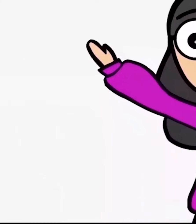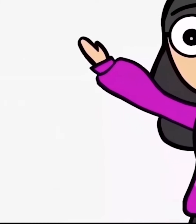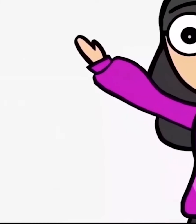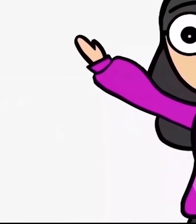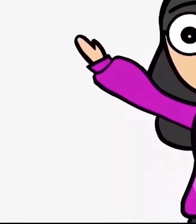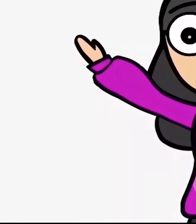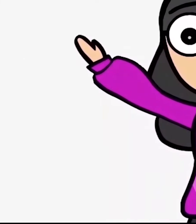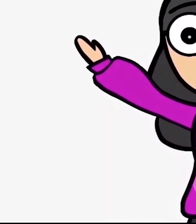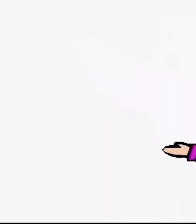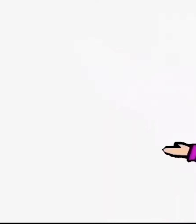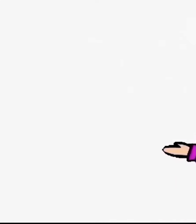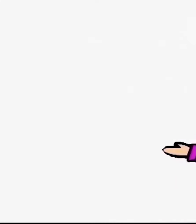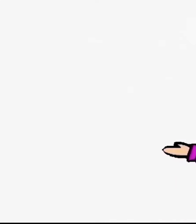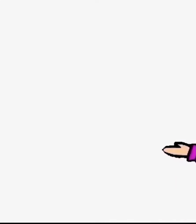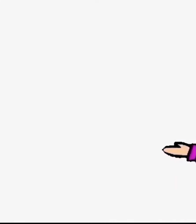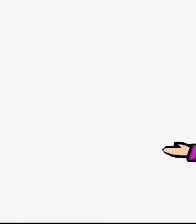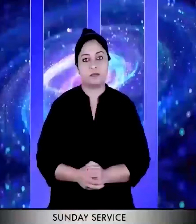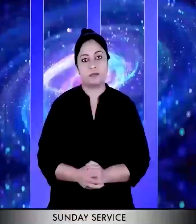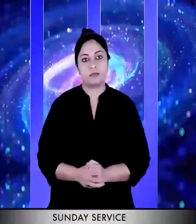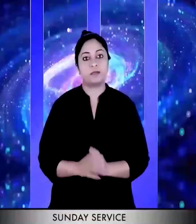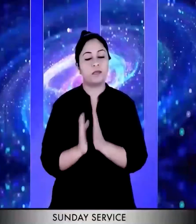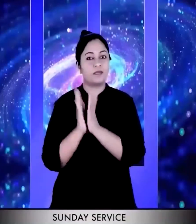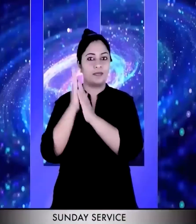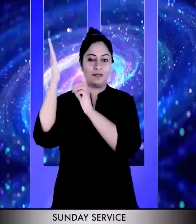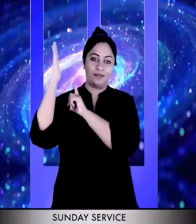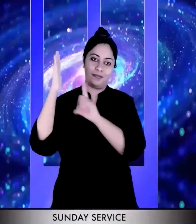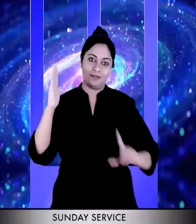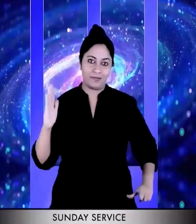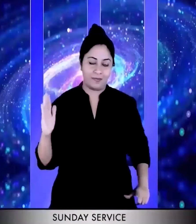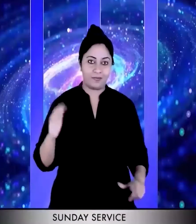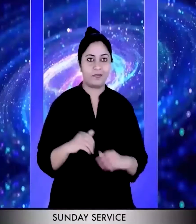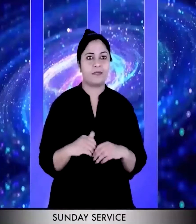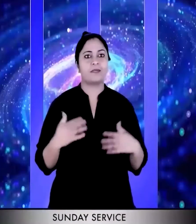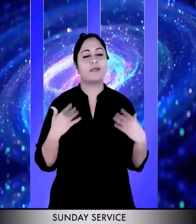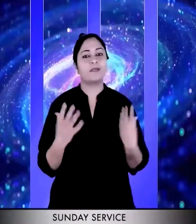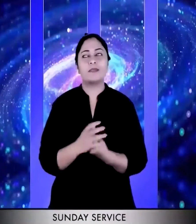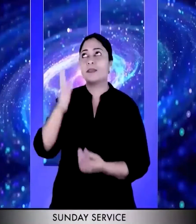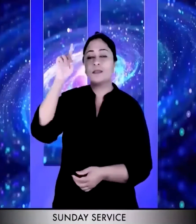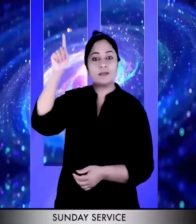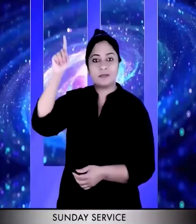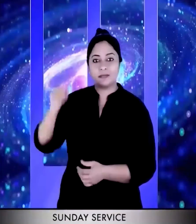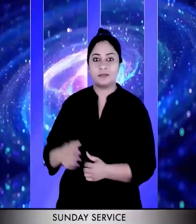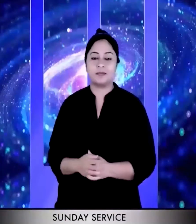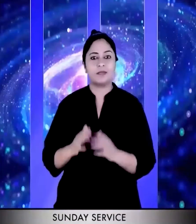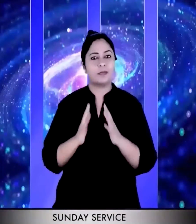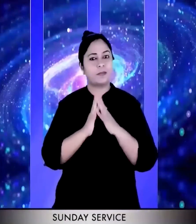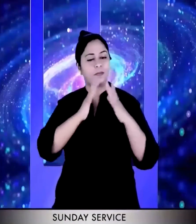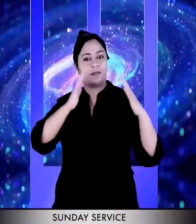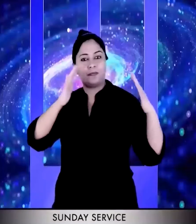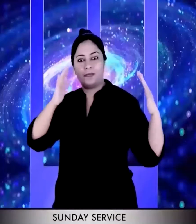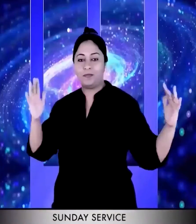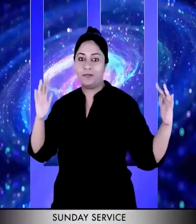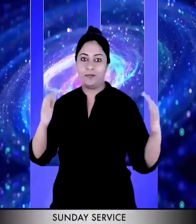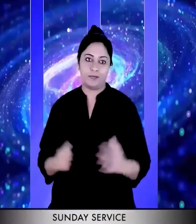হুররে! তো কি শুরু করব এবারে? হালেলুয়া! আমাদের পরমেশ্বর মহান আছে, প্রেজ দ্য